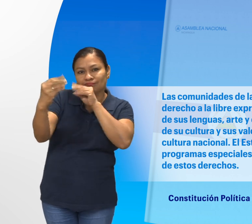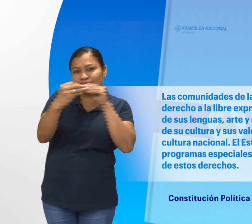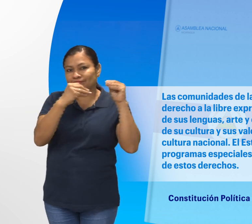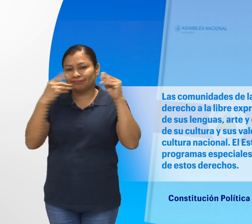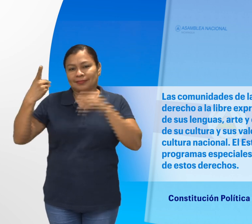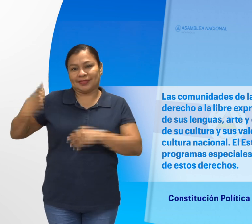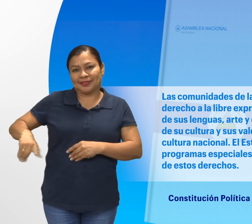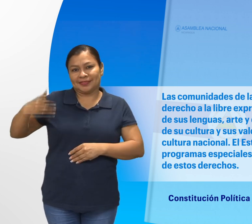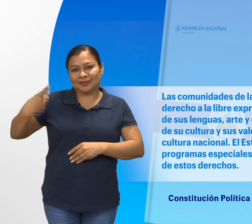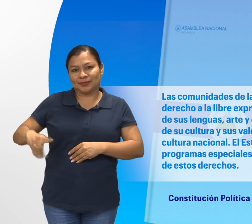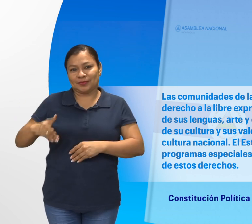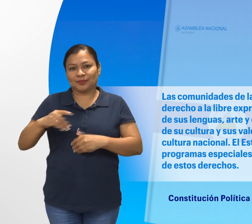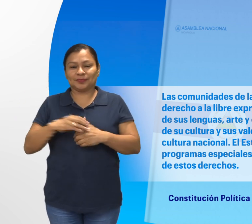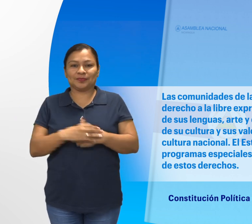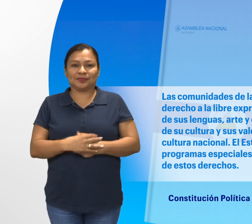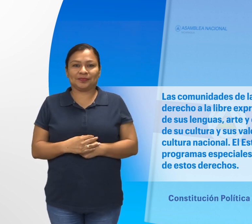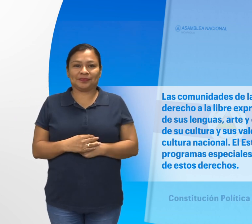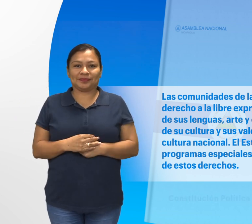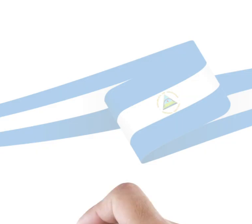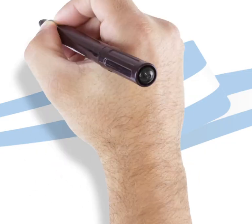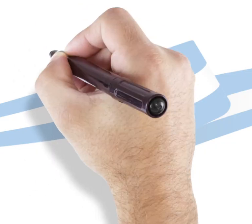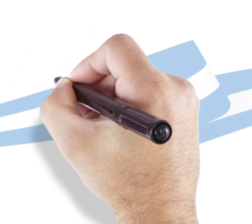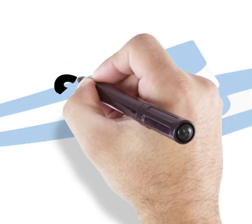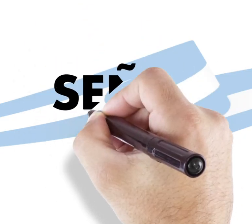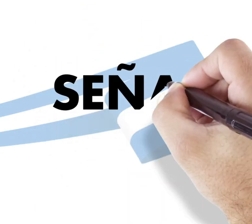Música